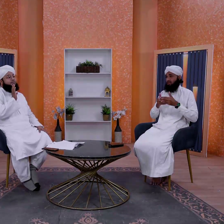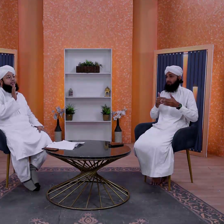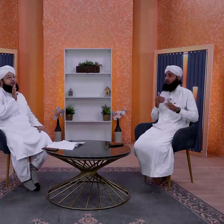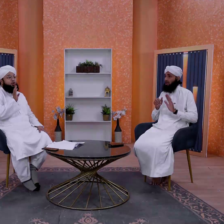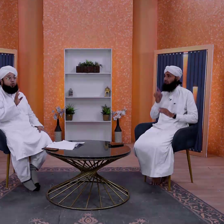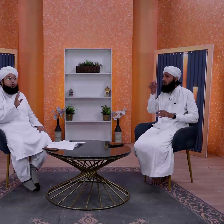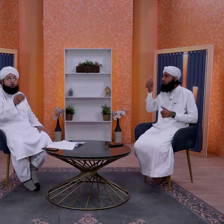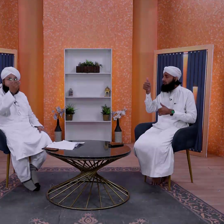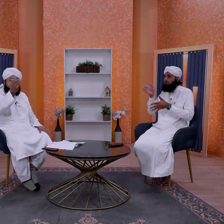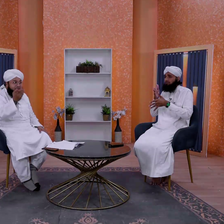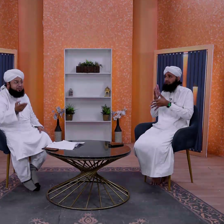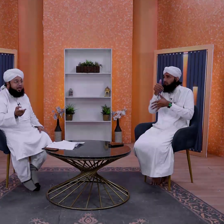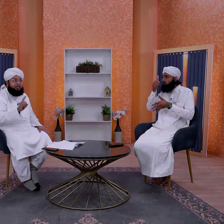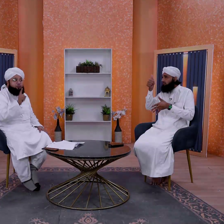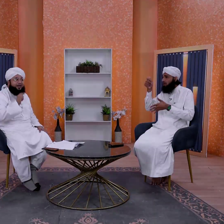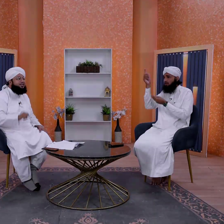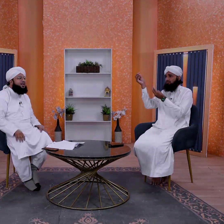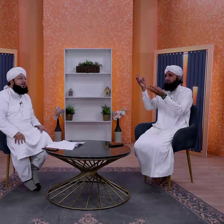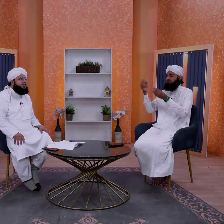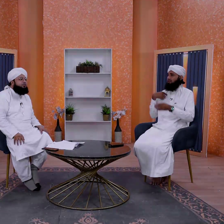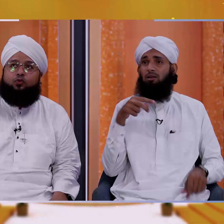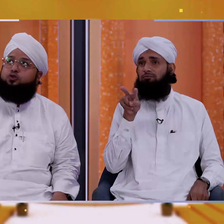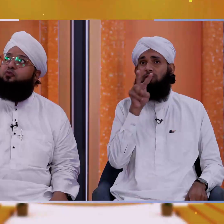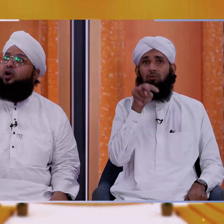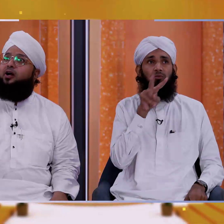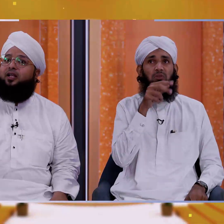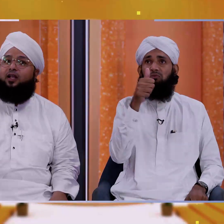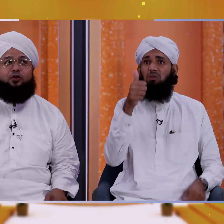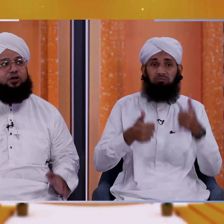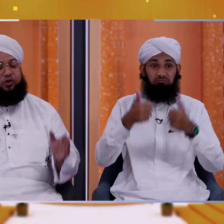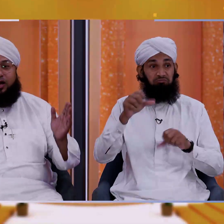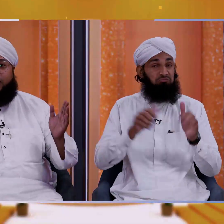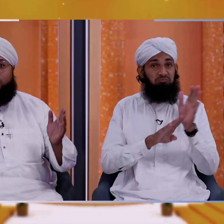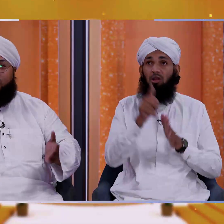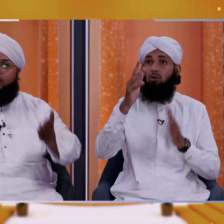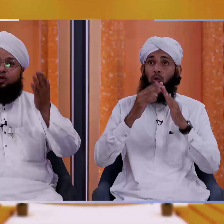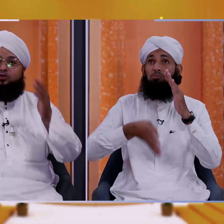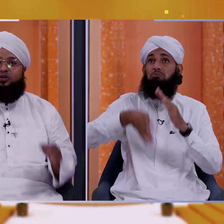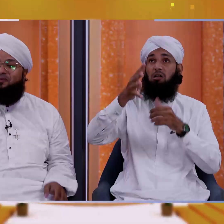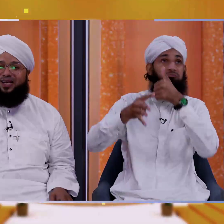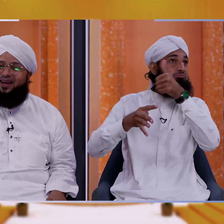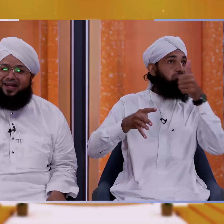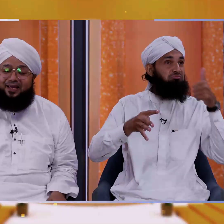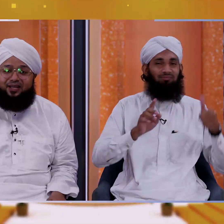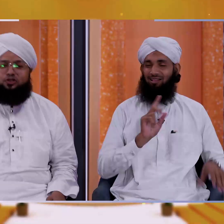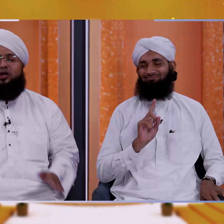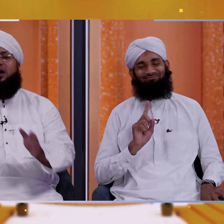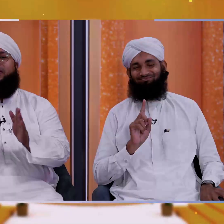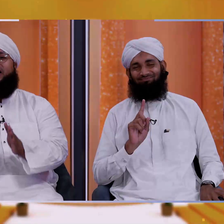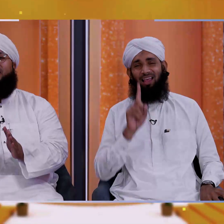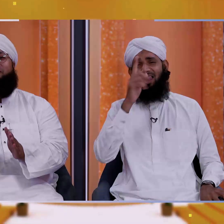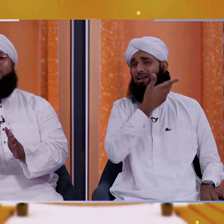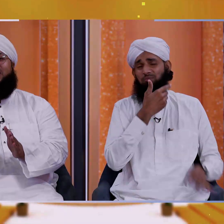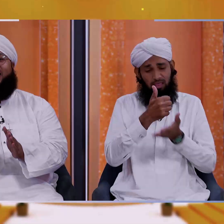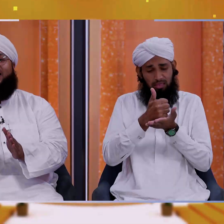یہ کہ لوگوں کو جو نعمتیں مل رہی ہیں اس پر نظر نہ رکھے، اس نے فلاں گاڑی لے لی، اس کا فلاں گھر ہو گیا، اس کو یہ مل گیا، نہیں، جو اللہ